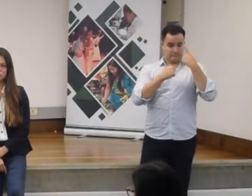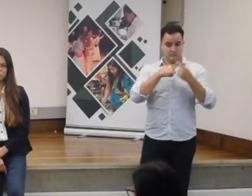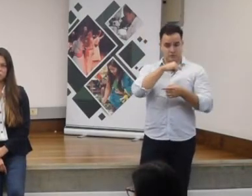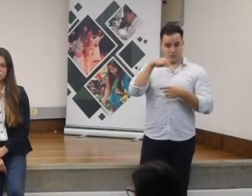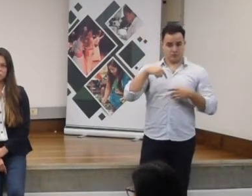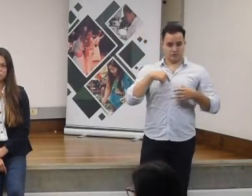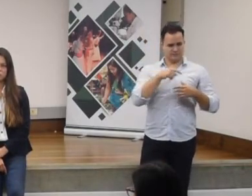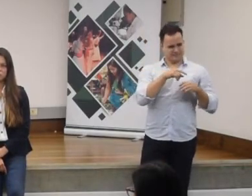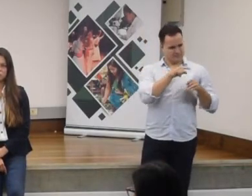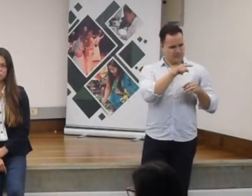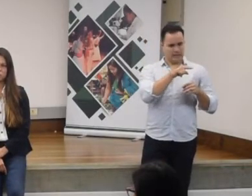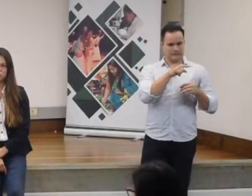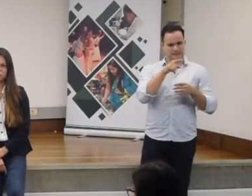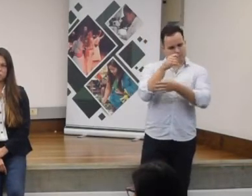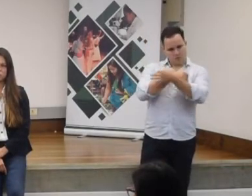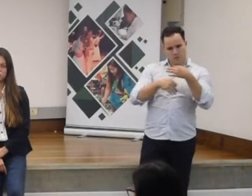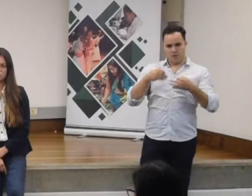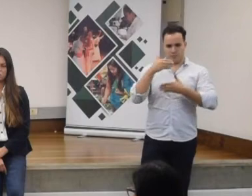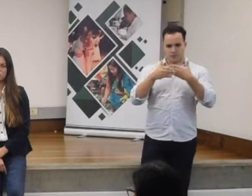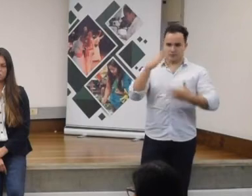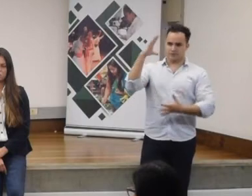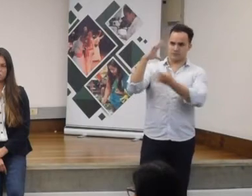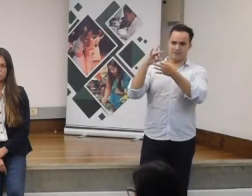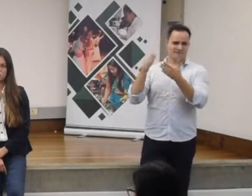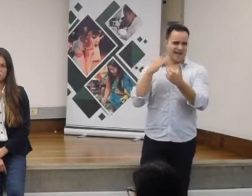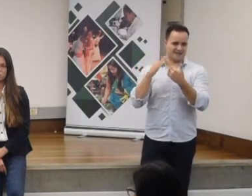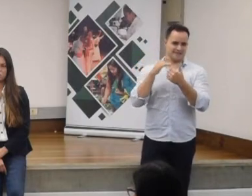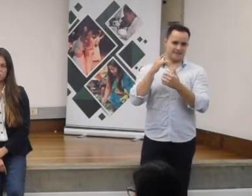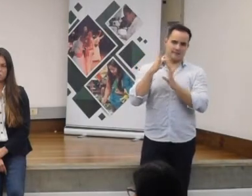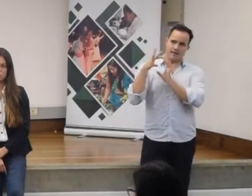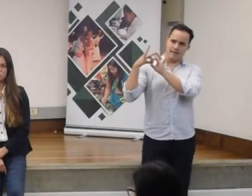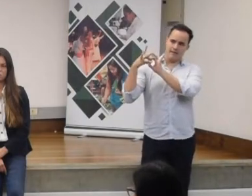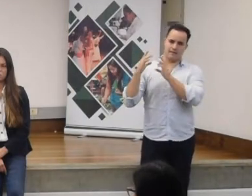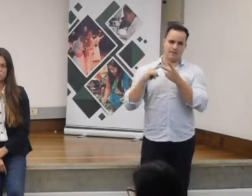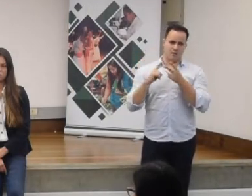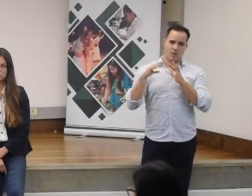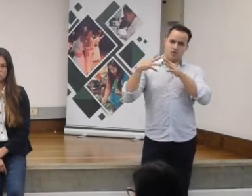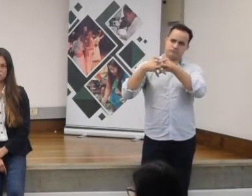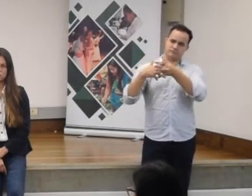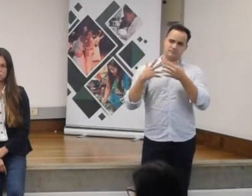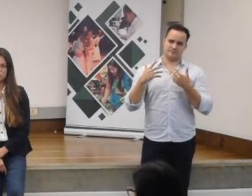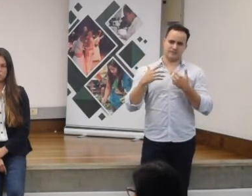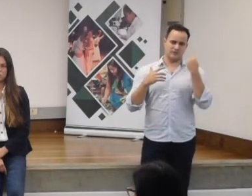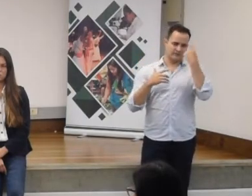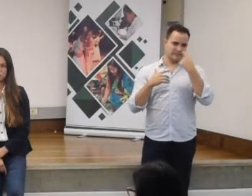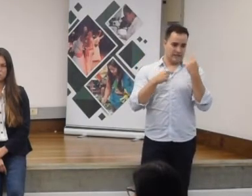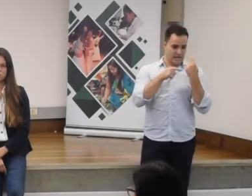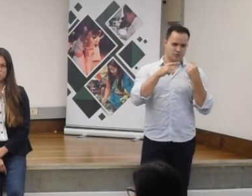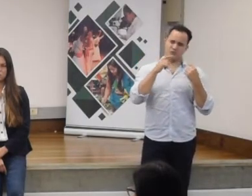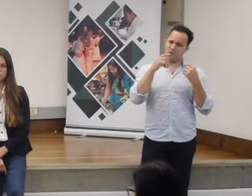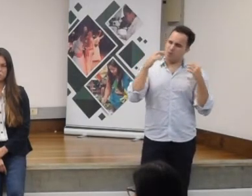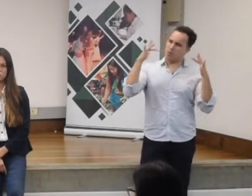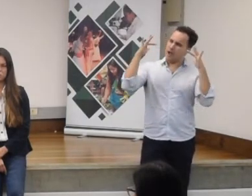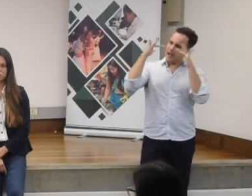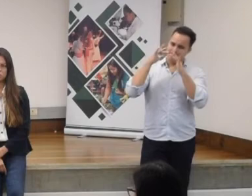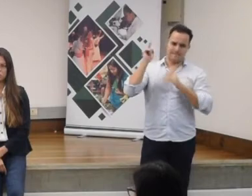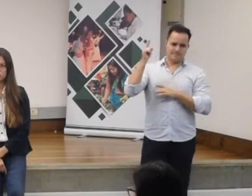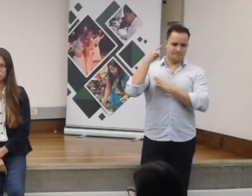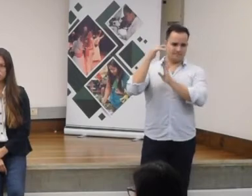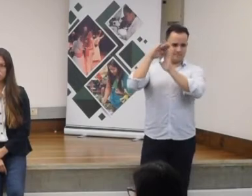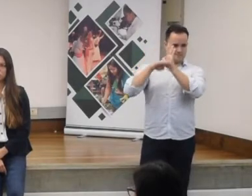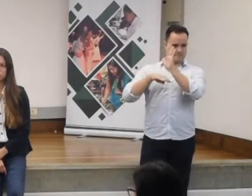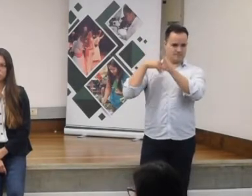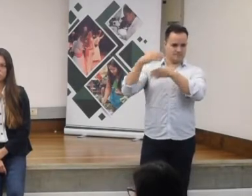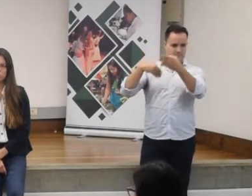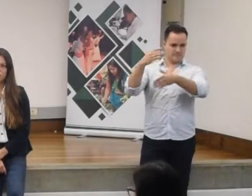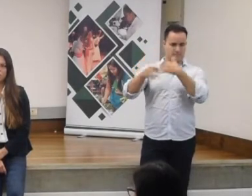fácilmente podemos tocarnos, juntarnos, colaborar o articularnos o fusionarnos o lo que sea que pueda darse allí. Pero si nos pensamos como procesos,